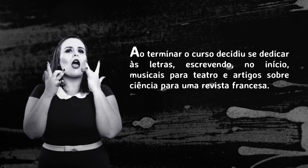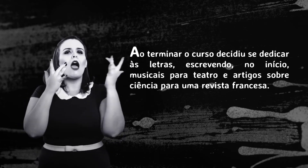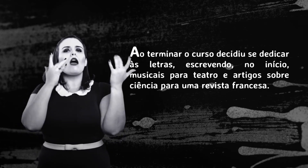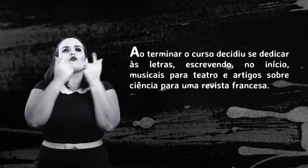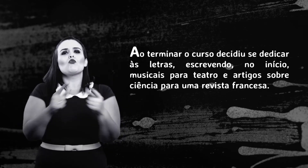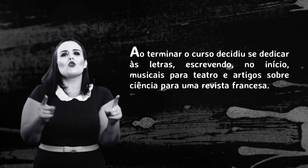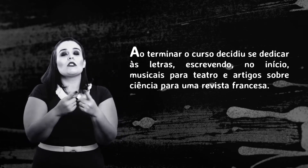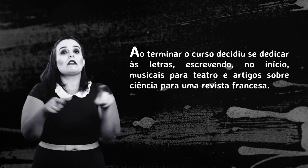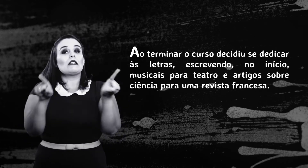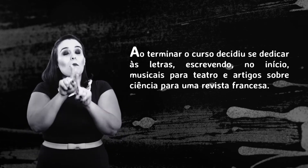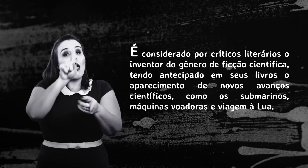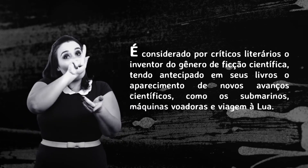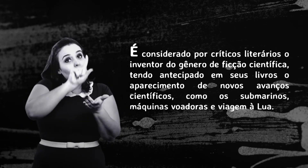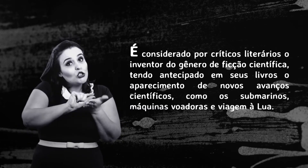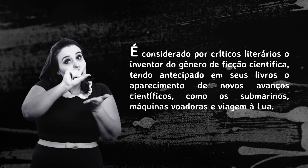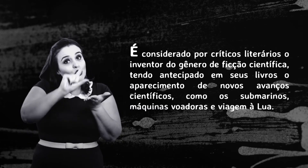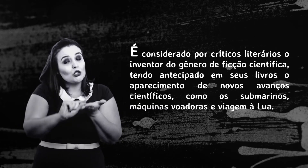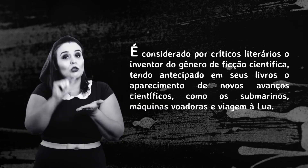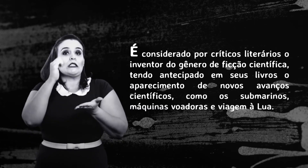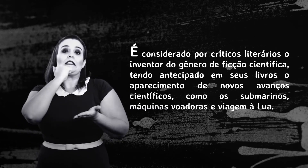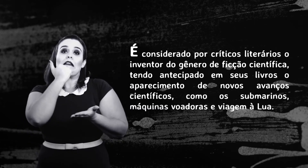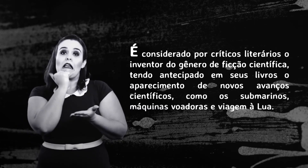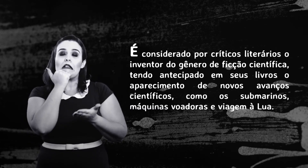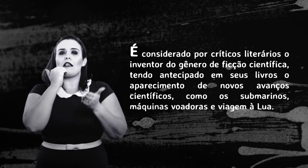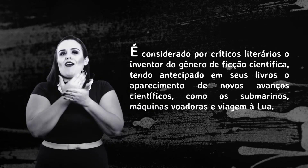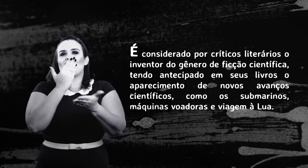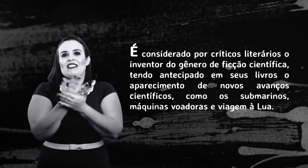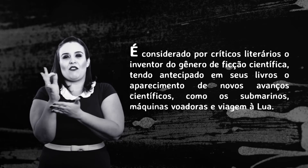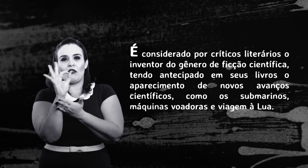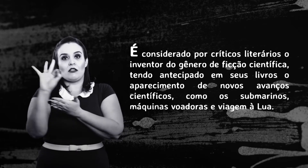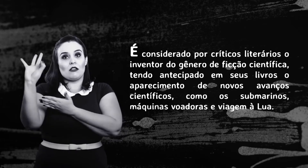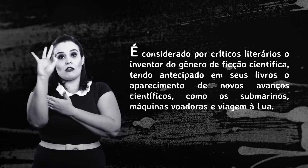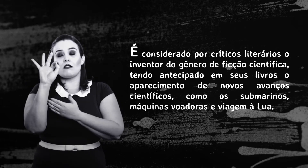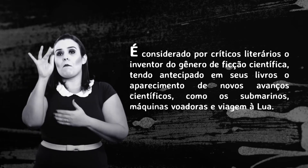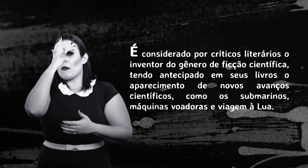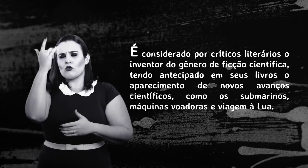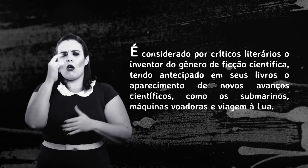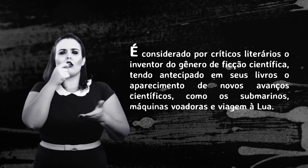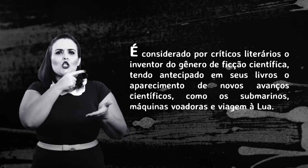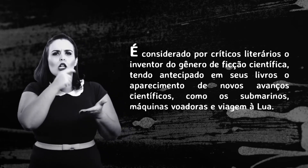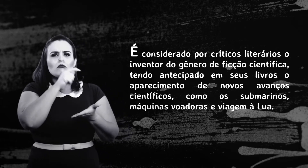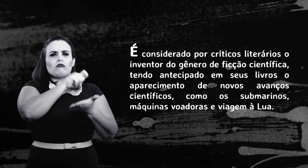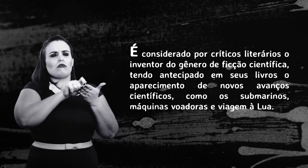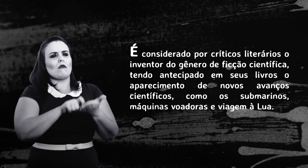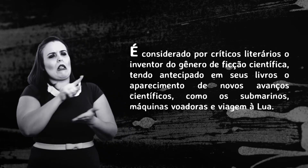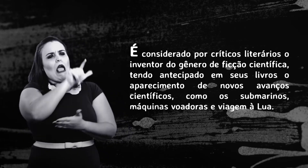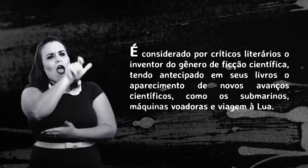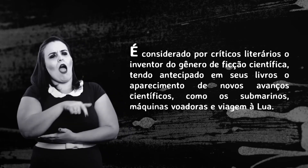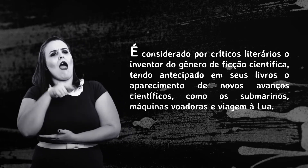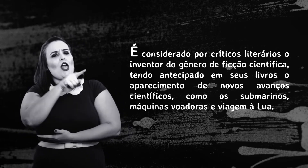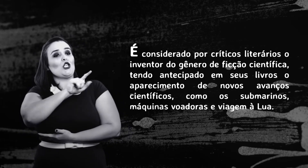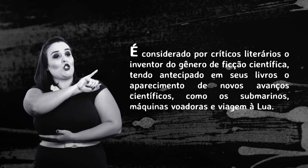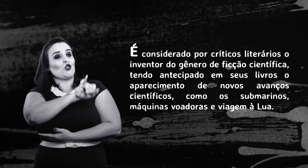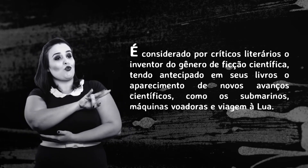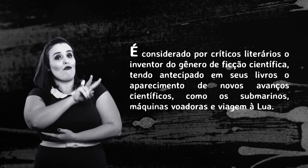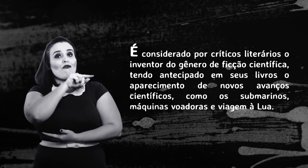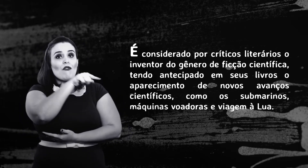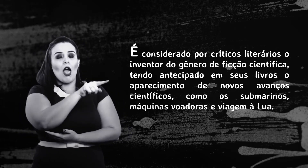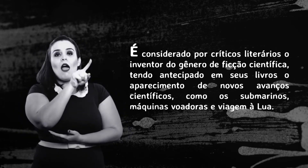revista francesa. É considerado por críticos literários o inventor do gênero de ficção científica, tendo antecipado